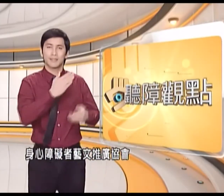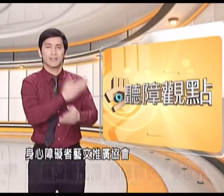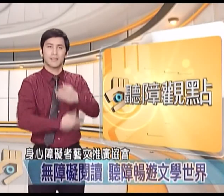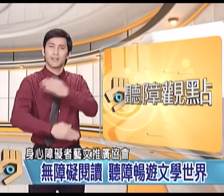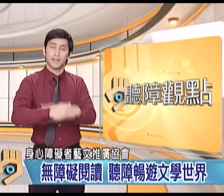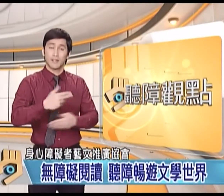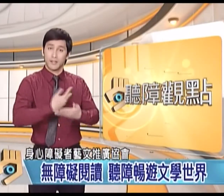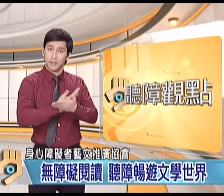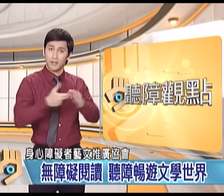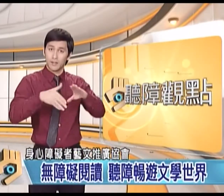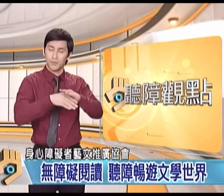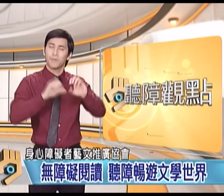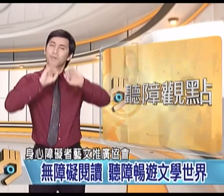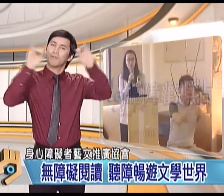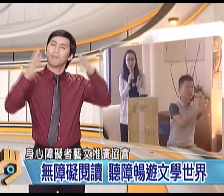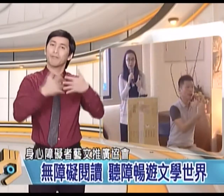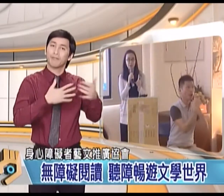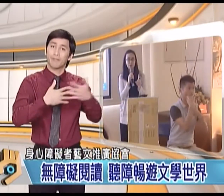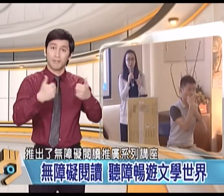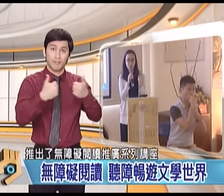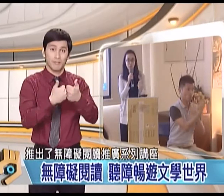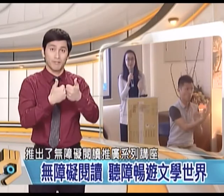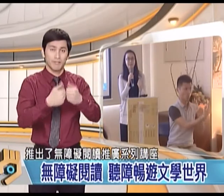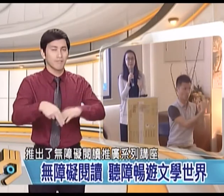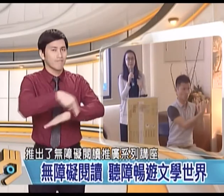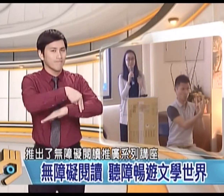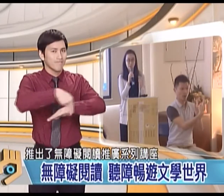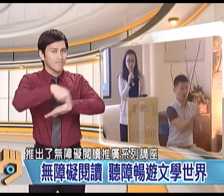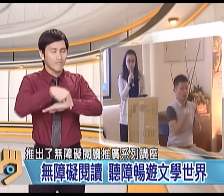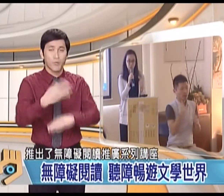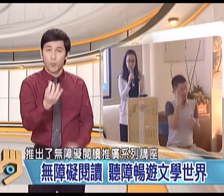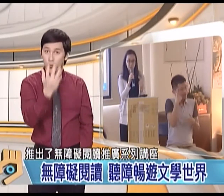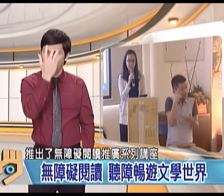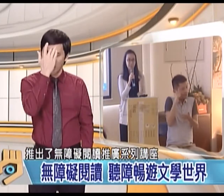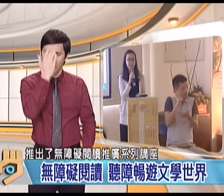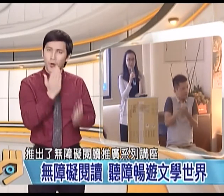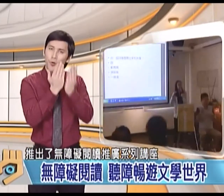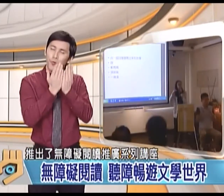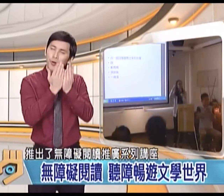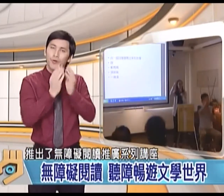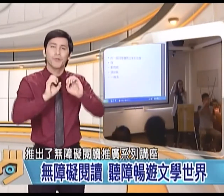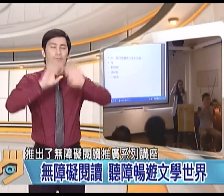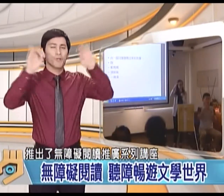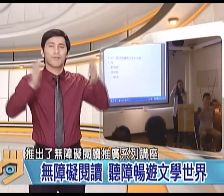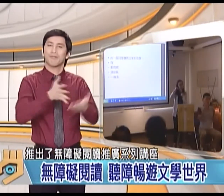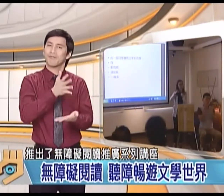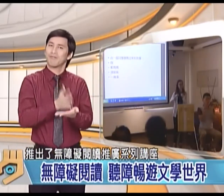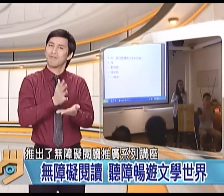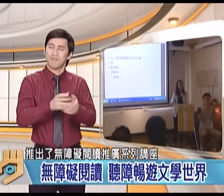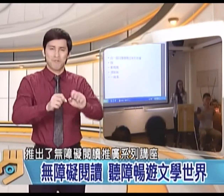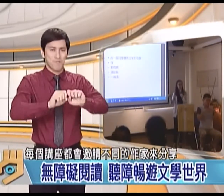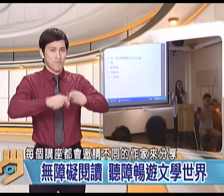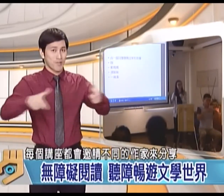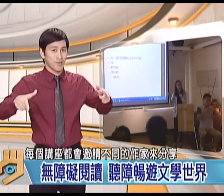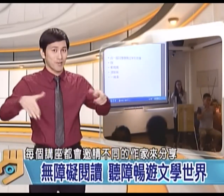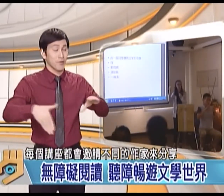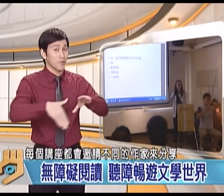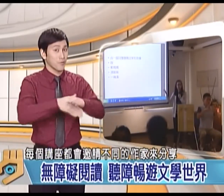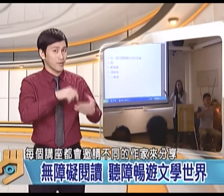身心障碍者艺文推广协会推出了无障碍阅读推广系列讲座，每个讲座都会邀请